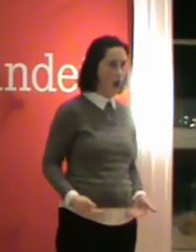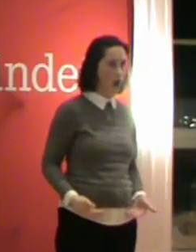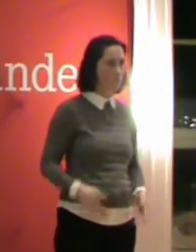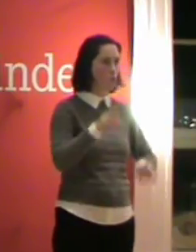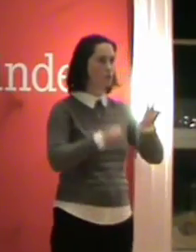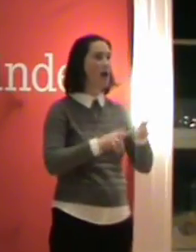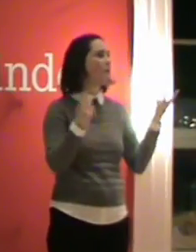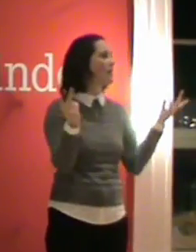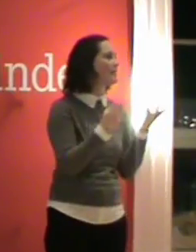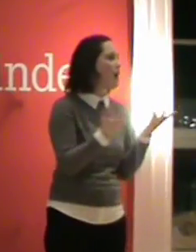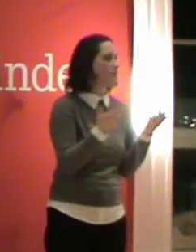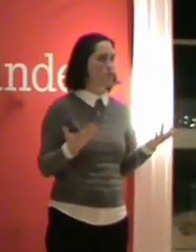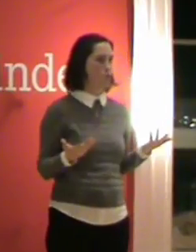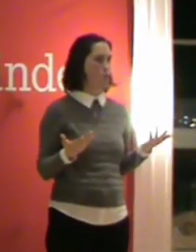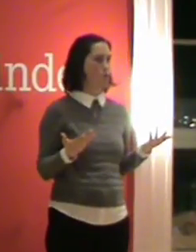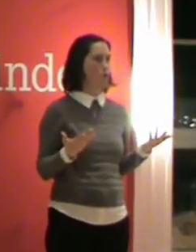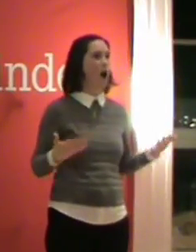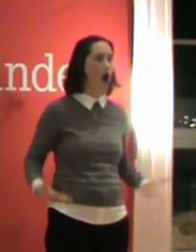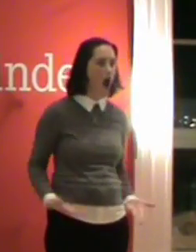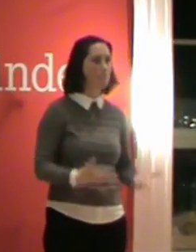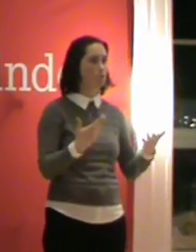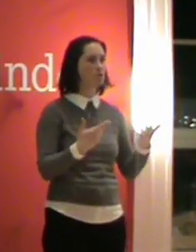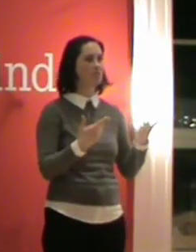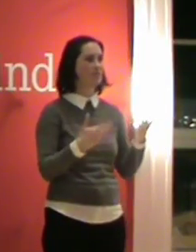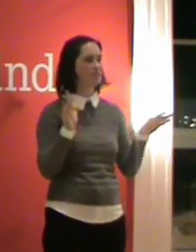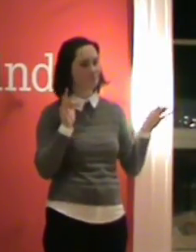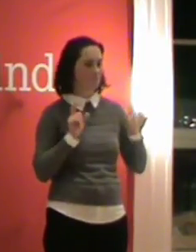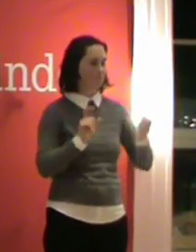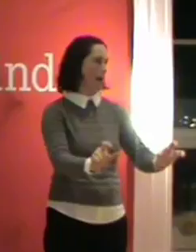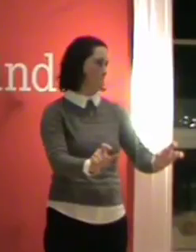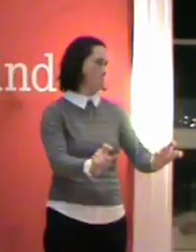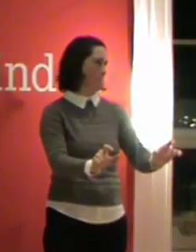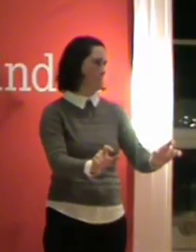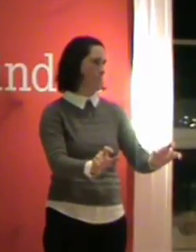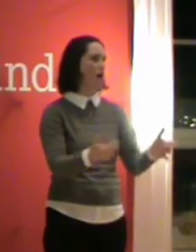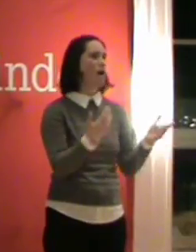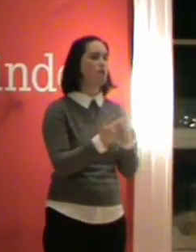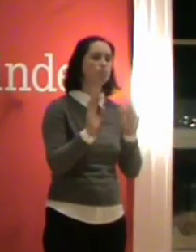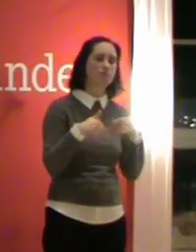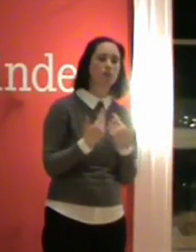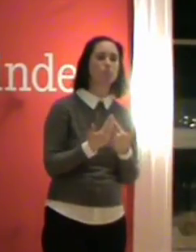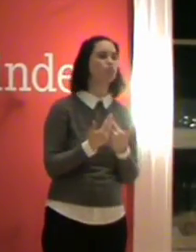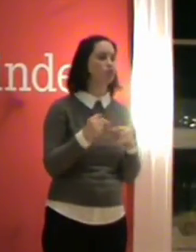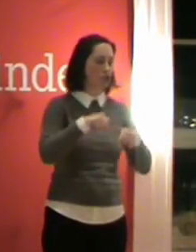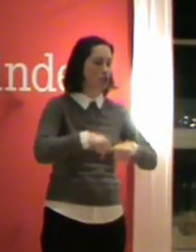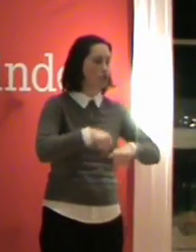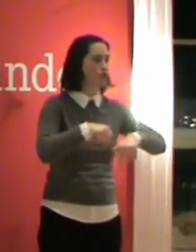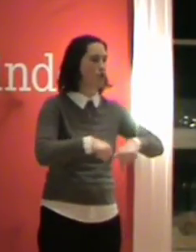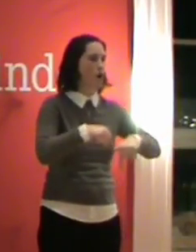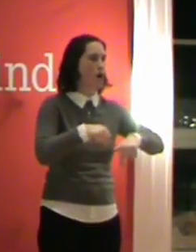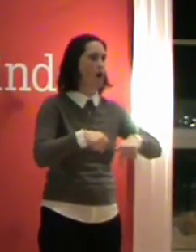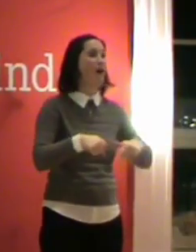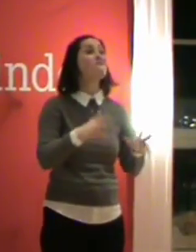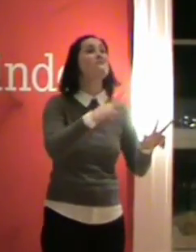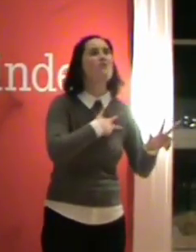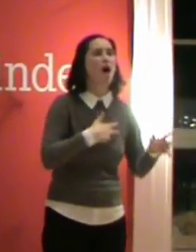welches Gesicht sie zeigt, sie muss bekämpft werden. Man darf nicht in den Fehler verfallen zu sagen, bei uns ist ja das gar keine